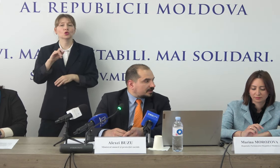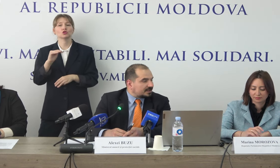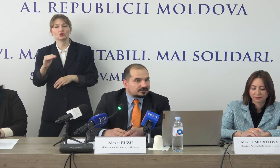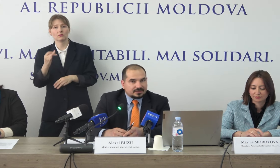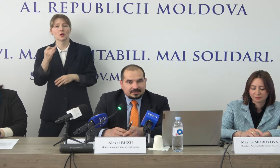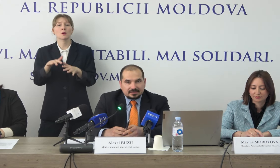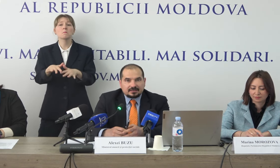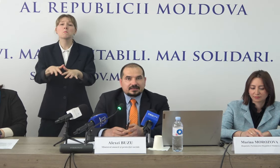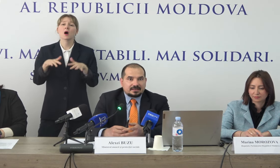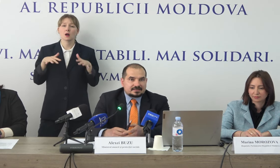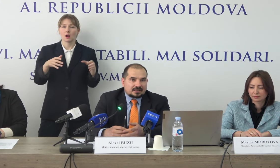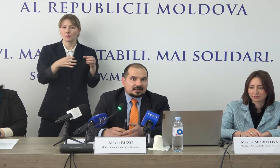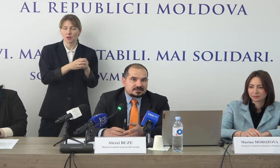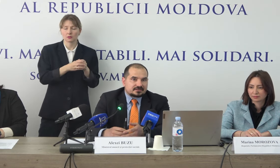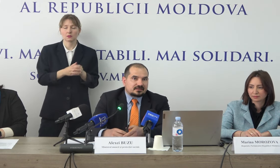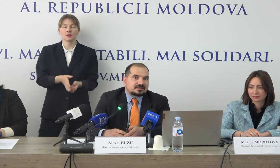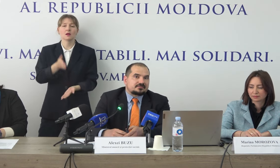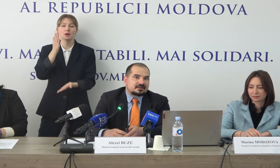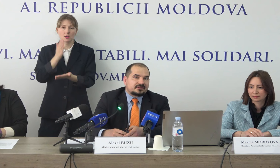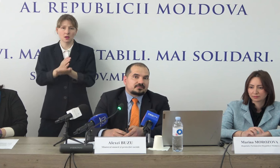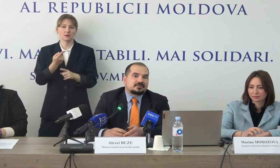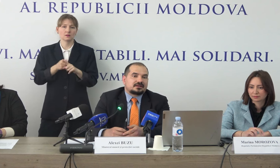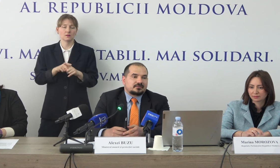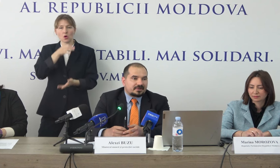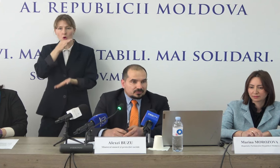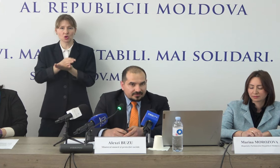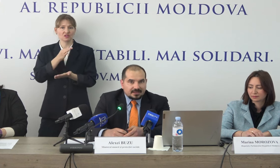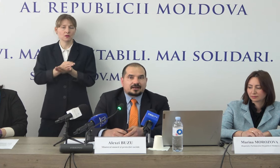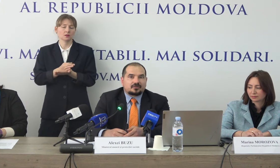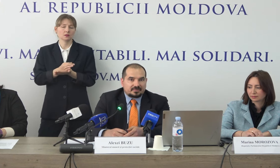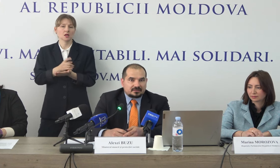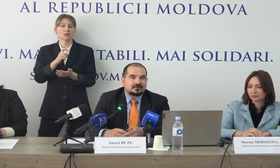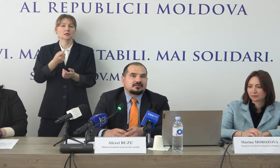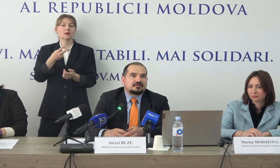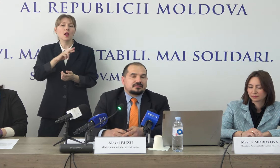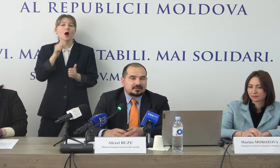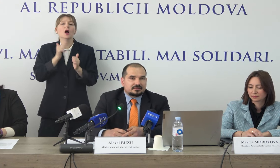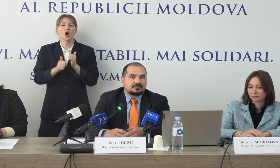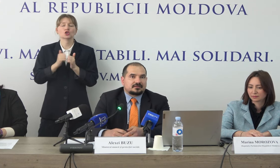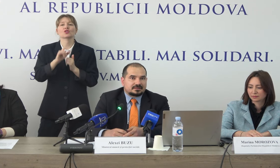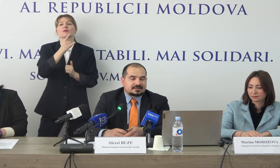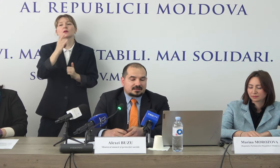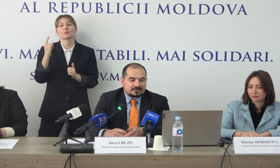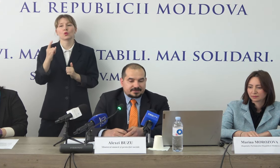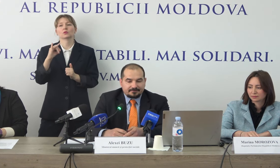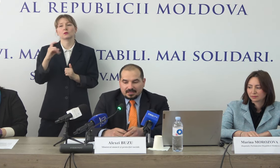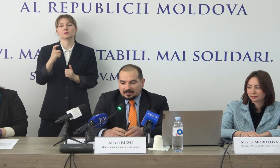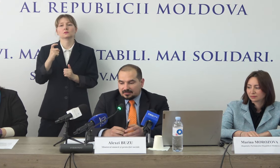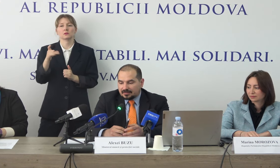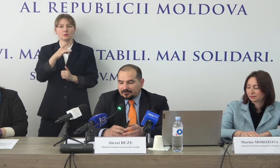echipa Parlamentului are acest angajament ferm pentru fiecare copil din țara